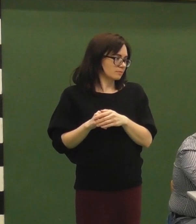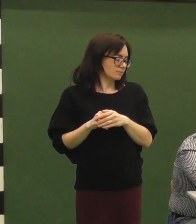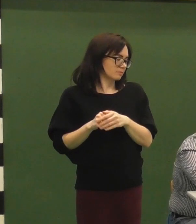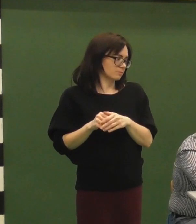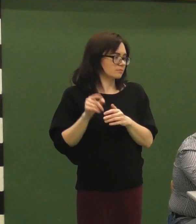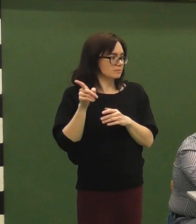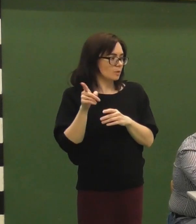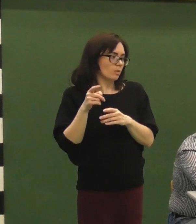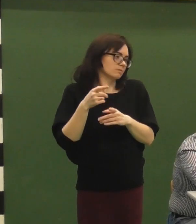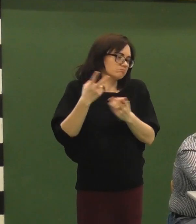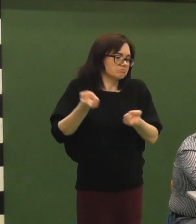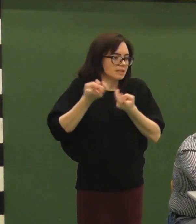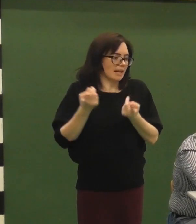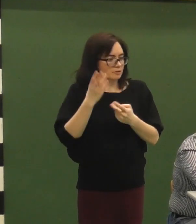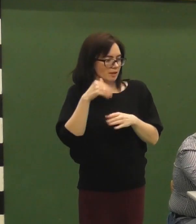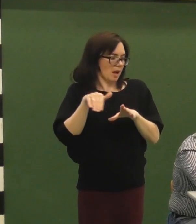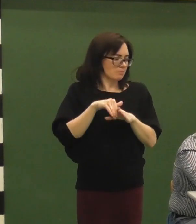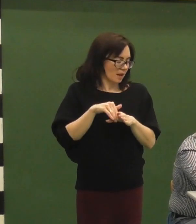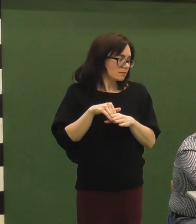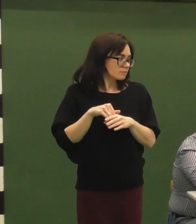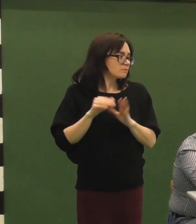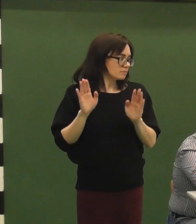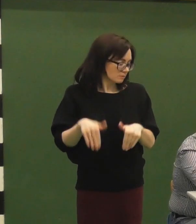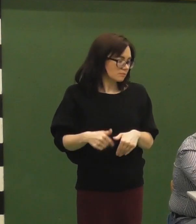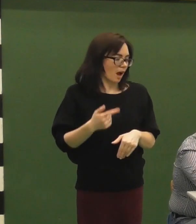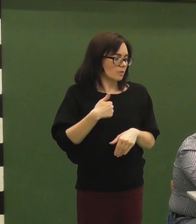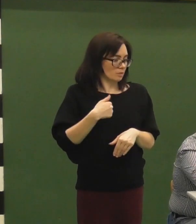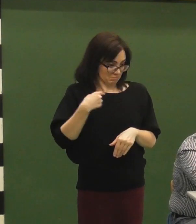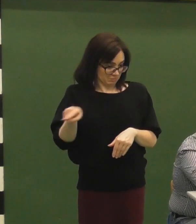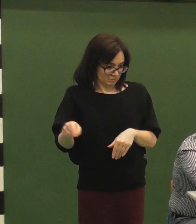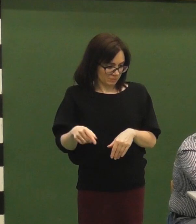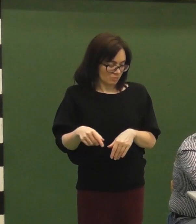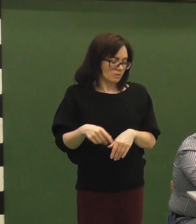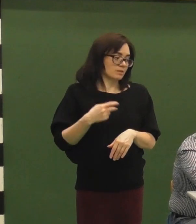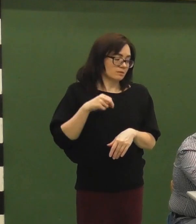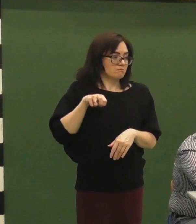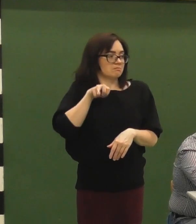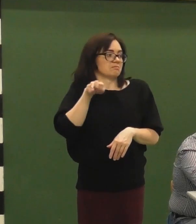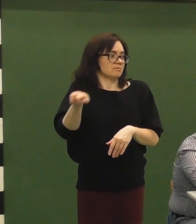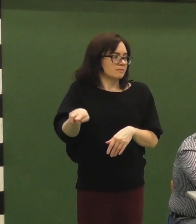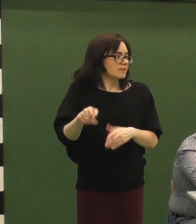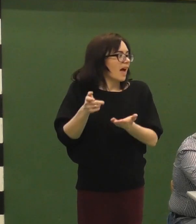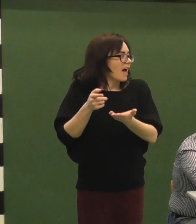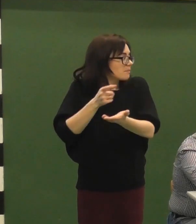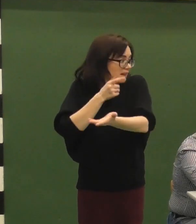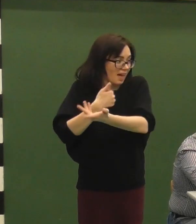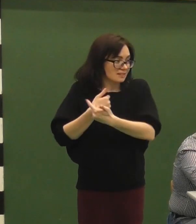munkást. És akkor elküldtek engem, de én nem tudtam, hogy milyen, azt sem tudtam, hogy mi a